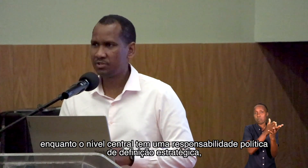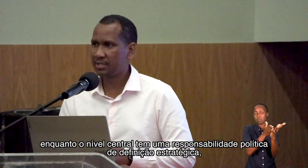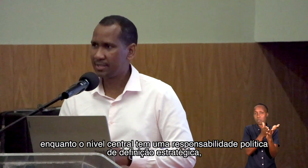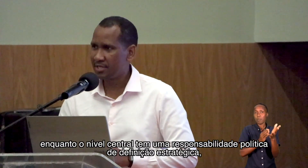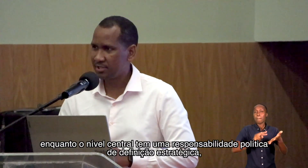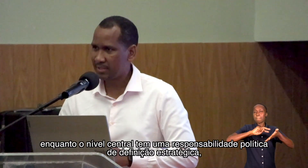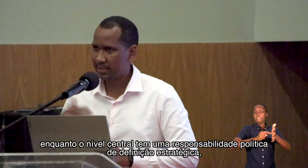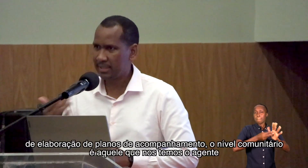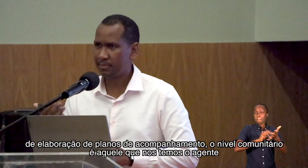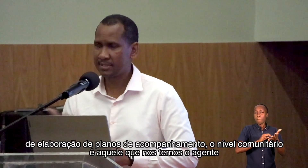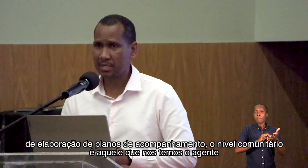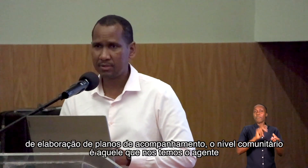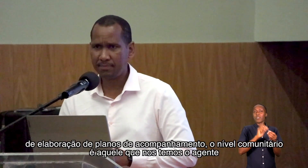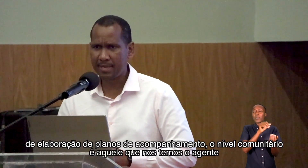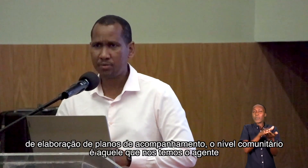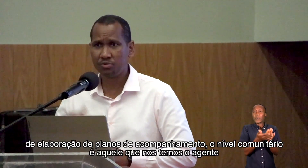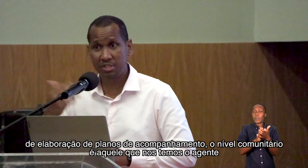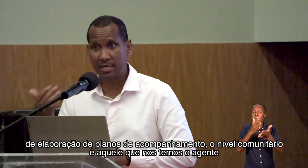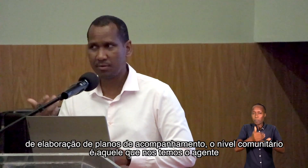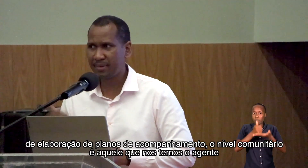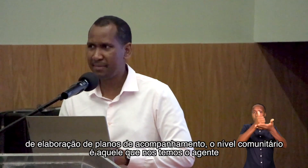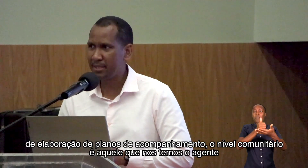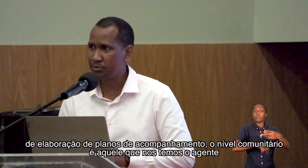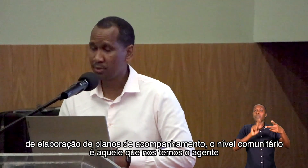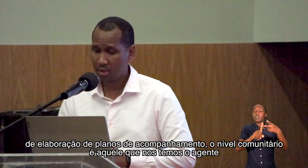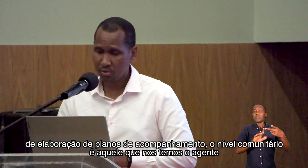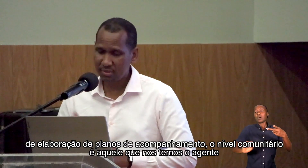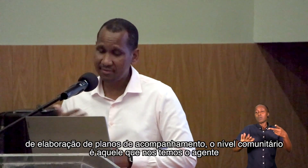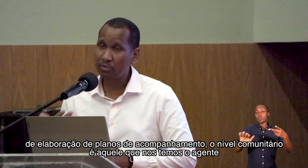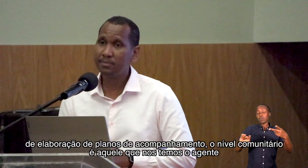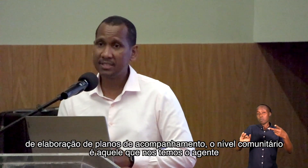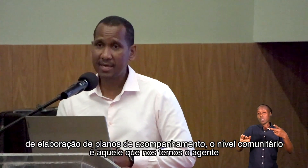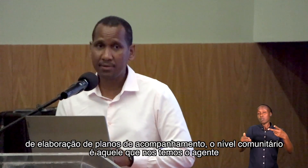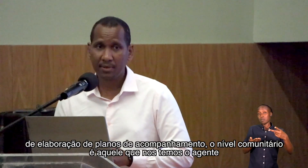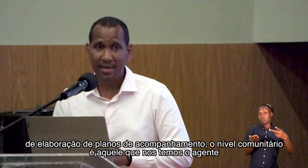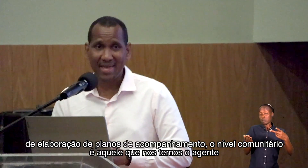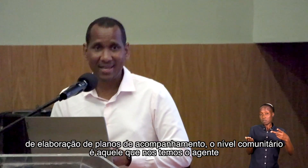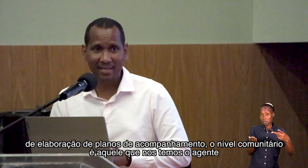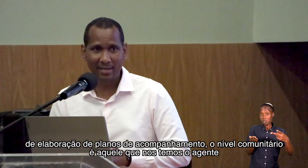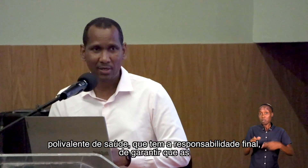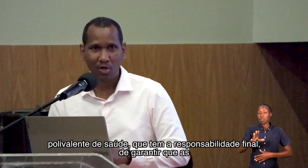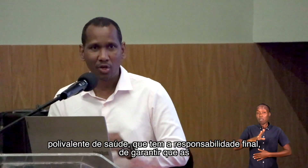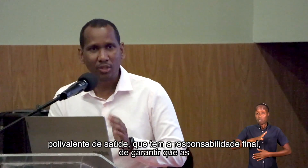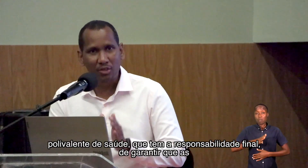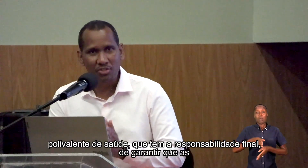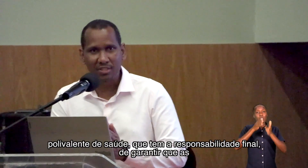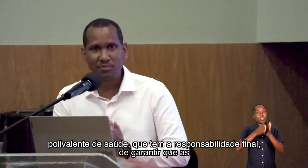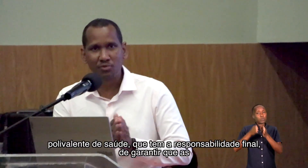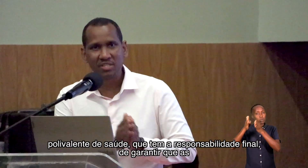estratégica, de elaboração de planos de acompanhamento, o nível comunitário é aquele onde nós temos o